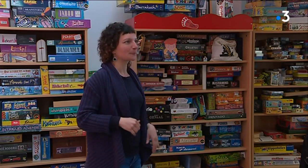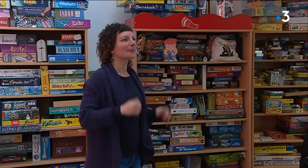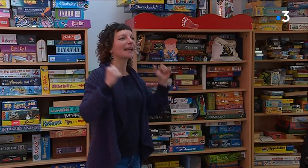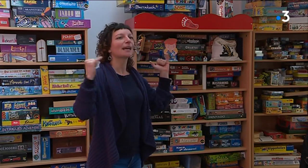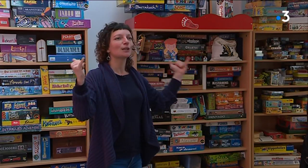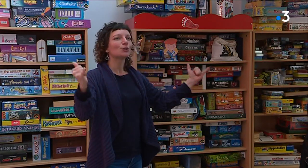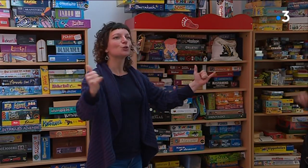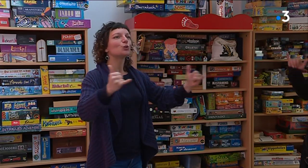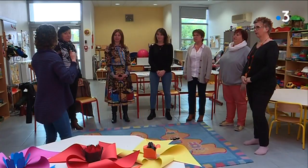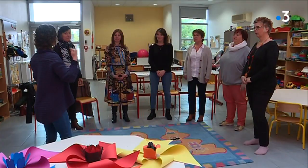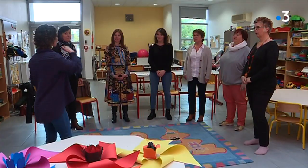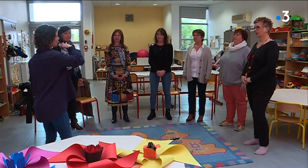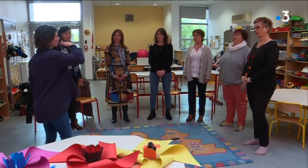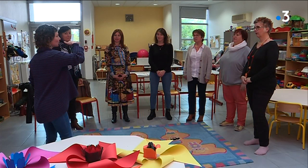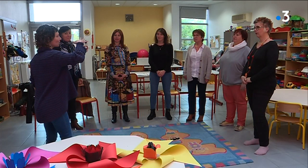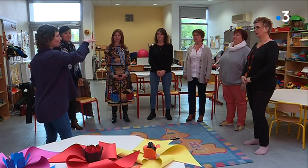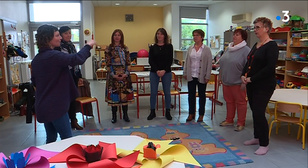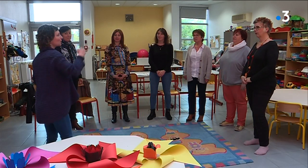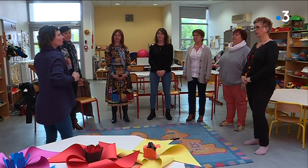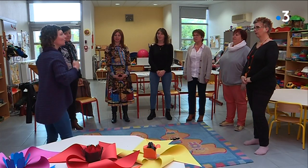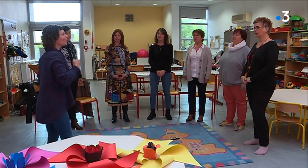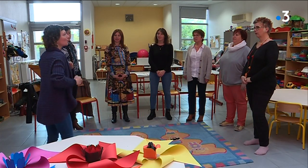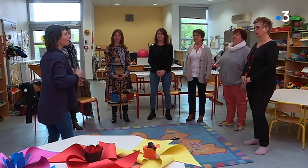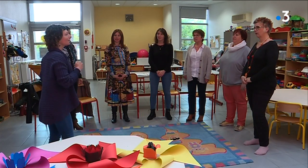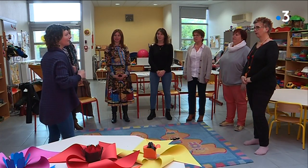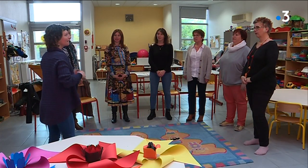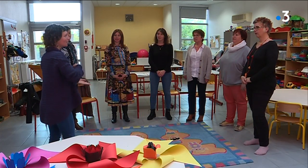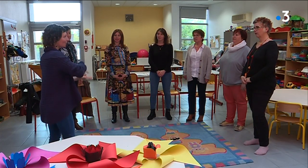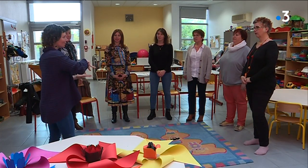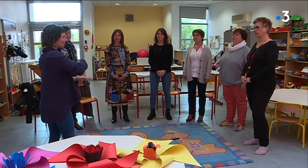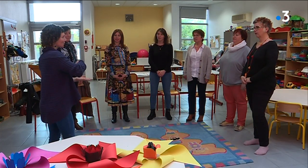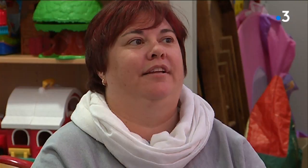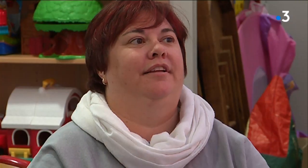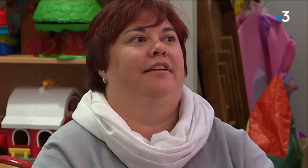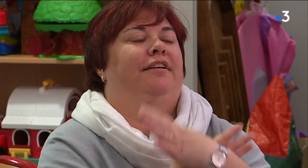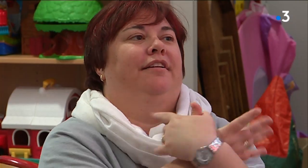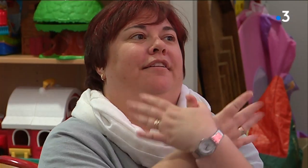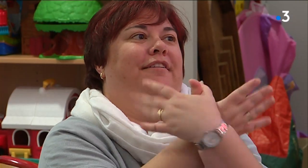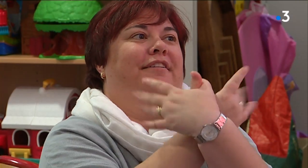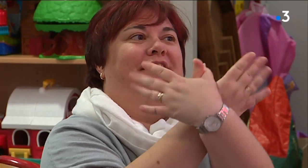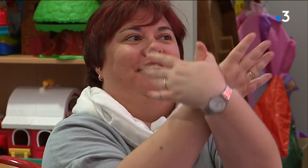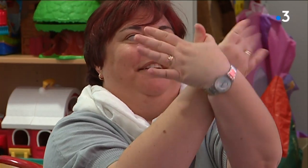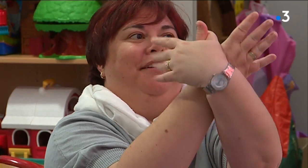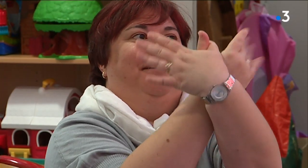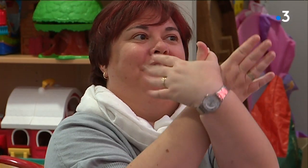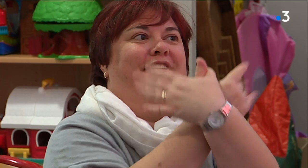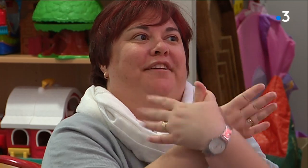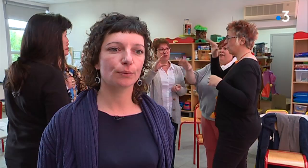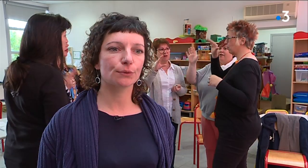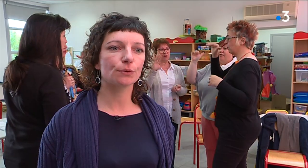professionnel et en trois ans, elle a vu son nombre de formations se multiplier Il y a plus de demandes, plus de